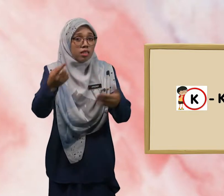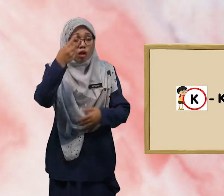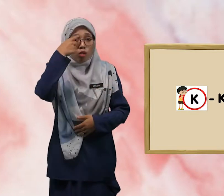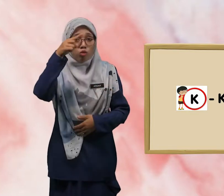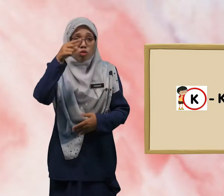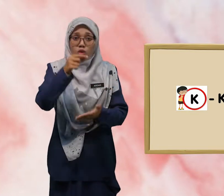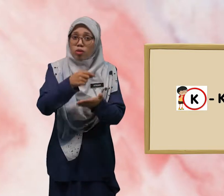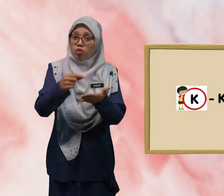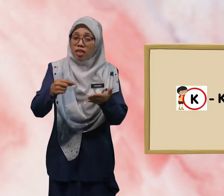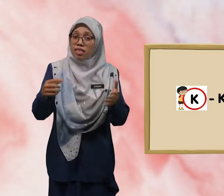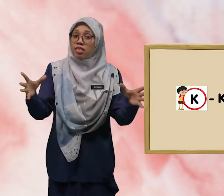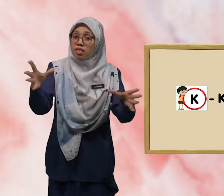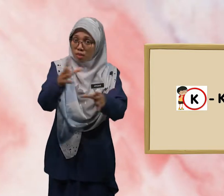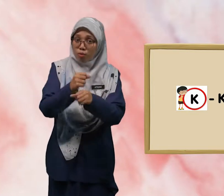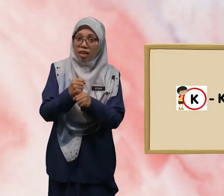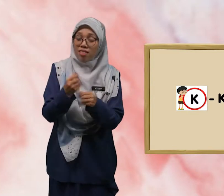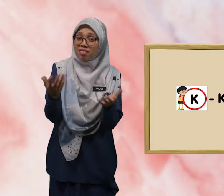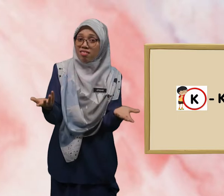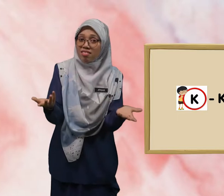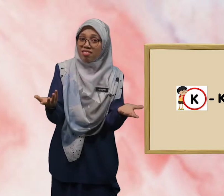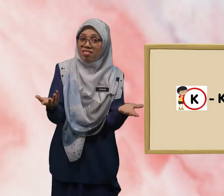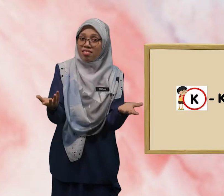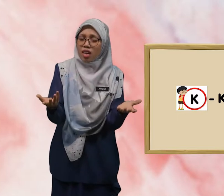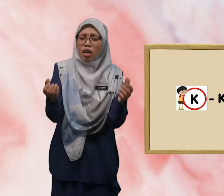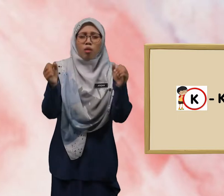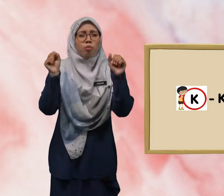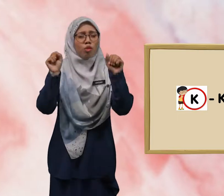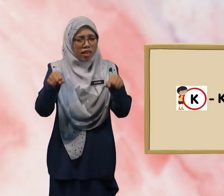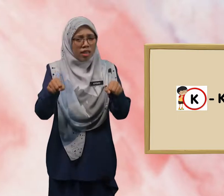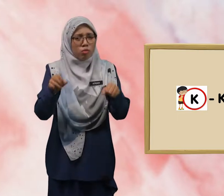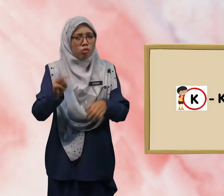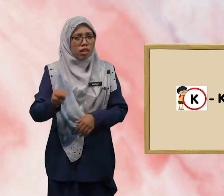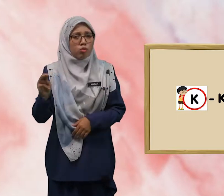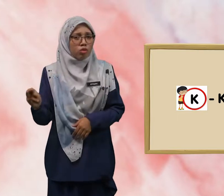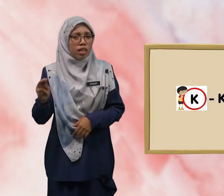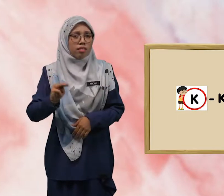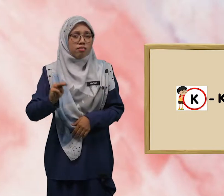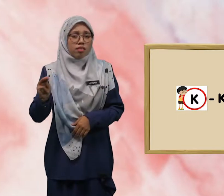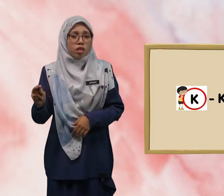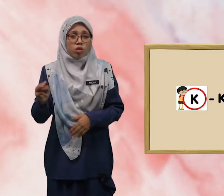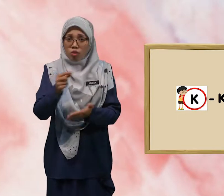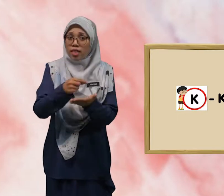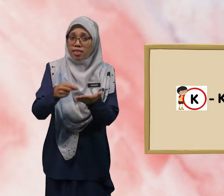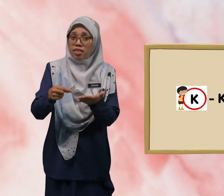untuk menulis kesimpulan boleh murid-murid tulis